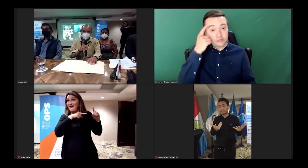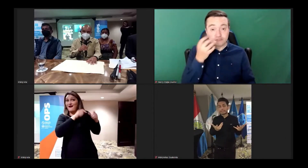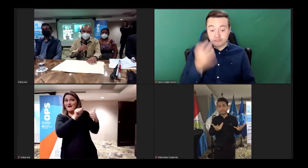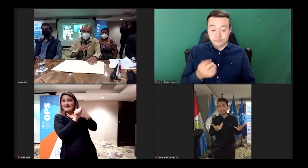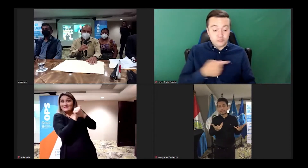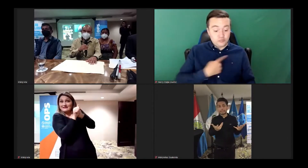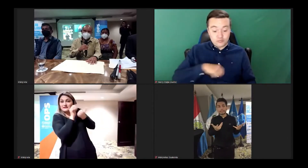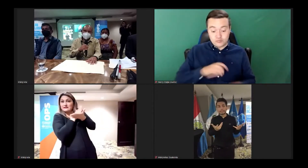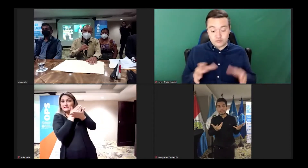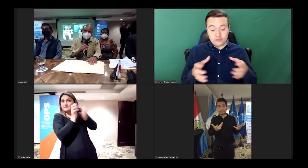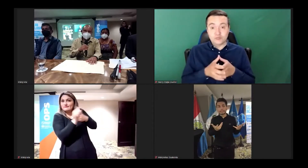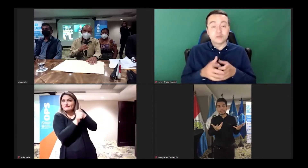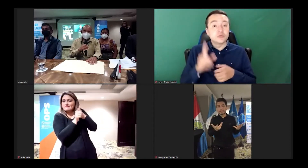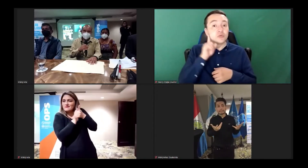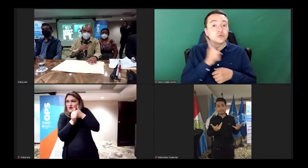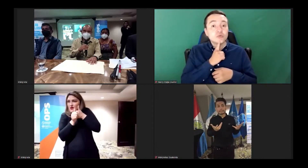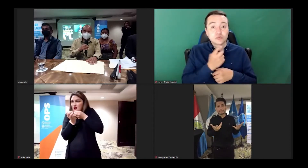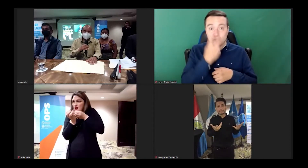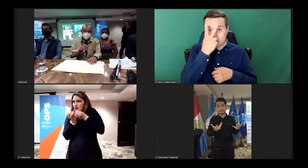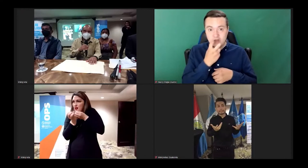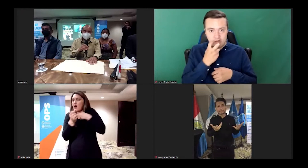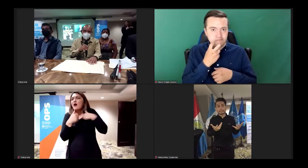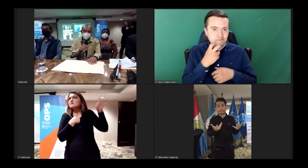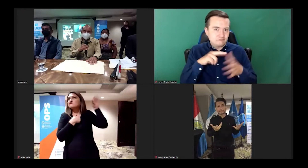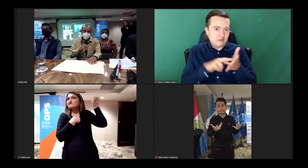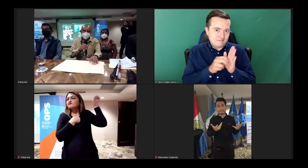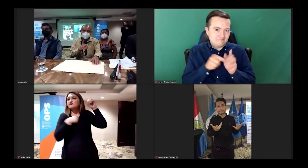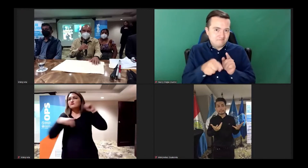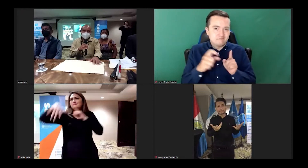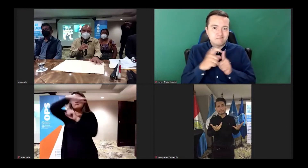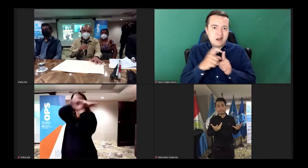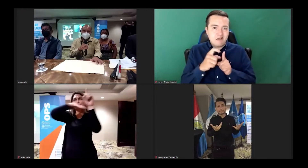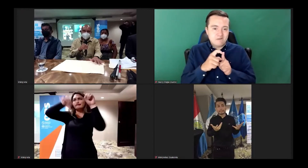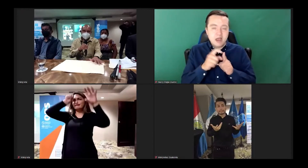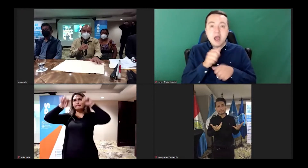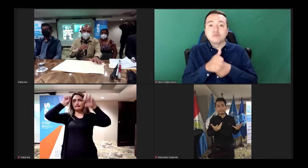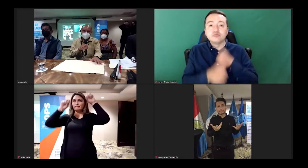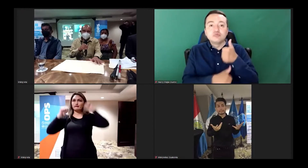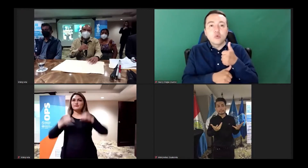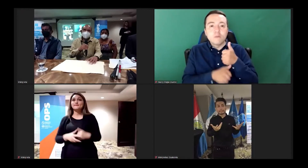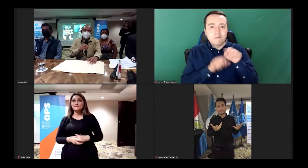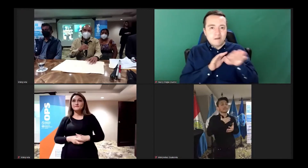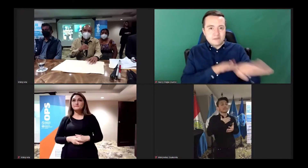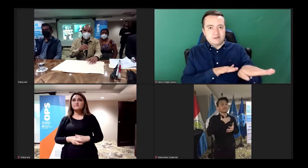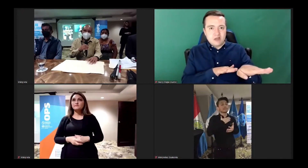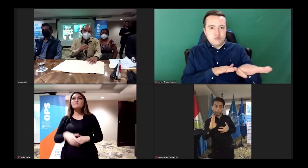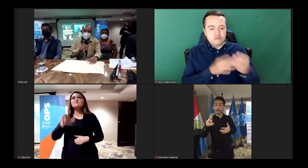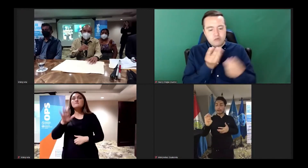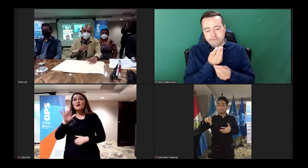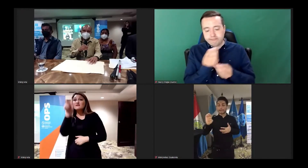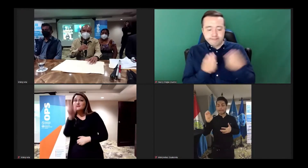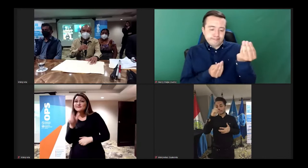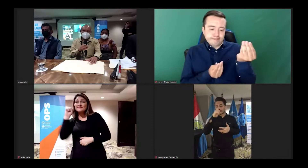en el sector subrepresentado. ¿Por qué? Porque en la mayoría de